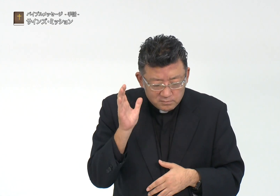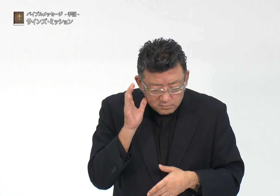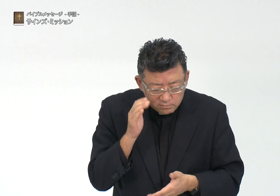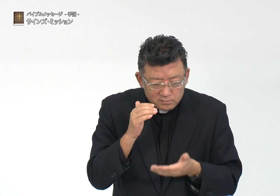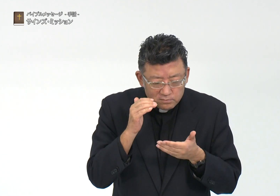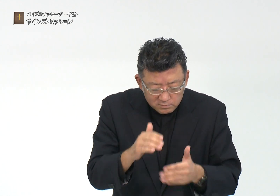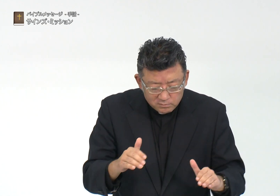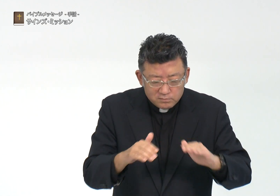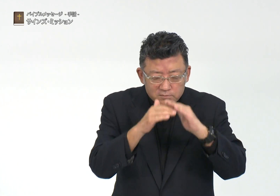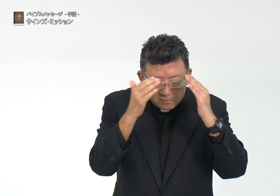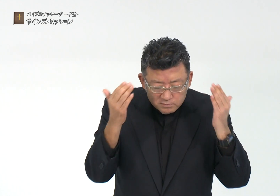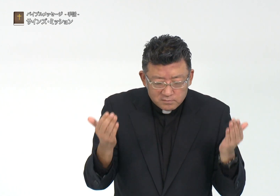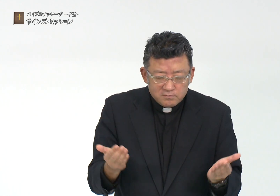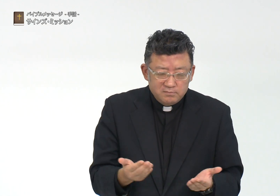たすべてが